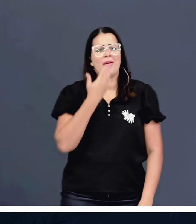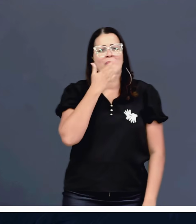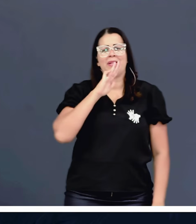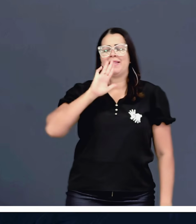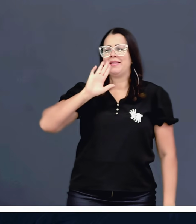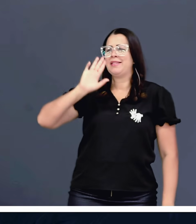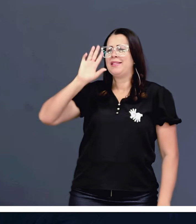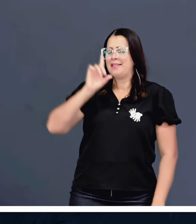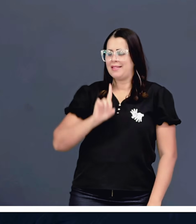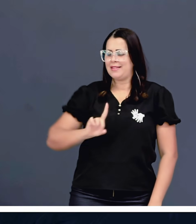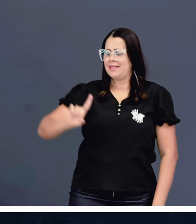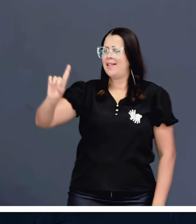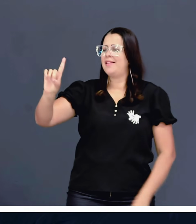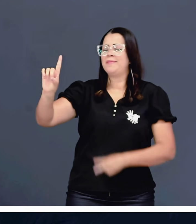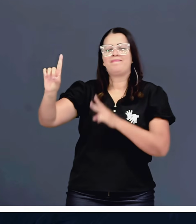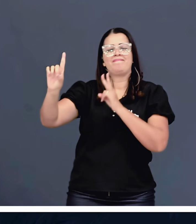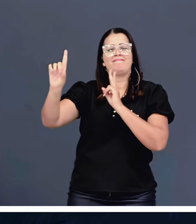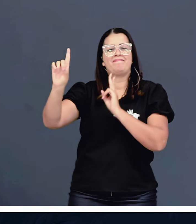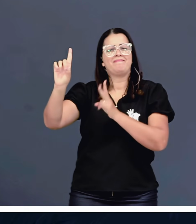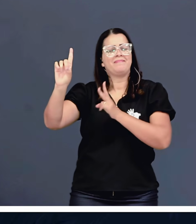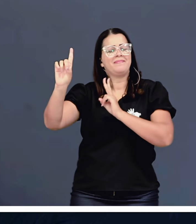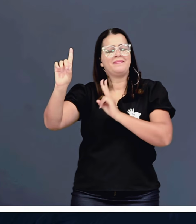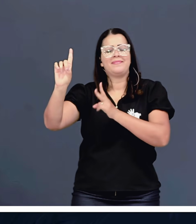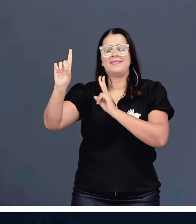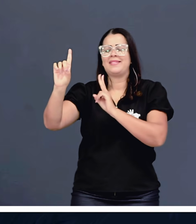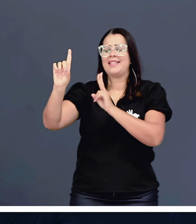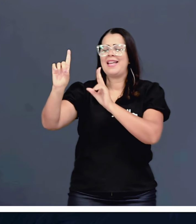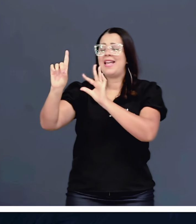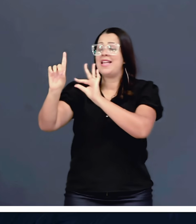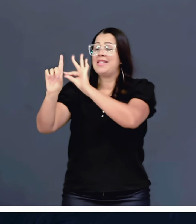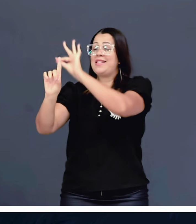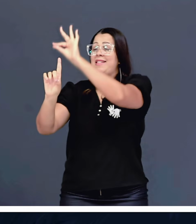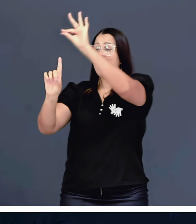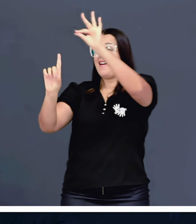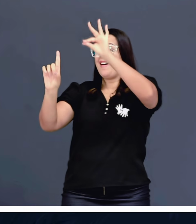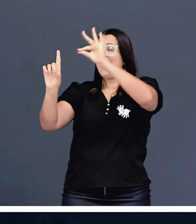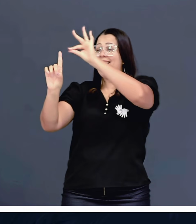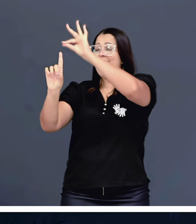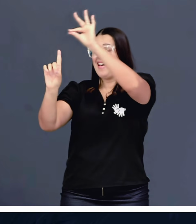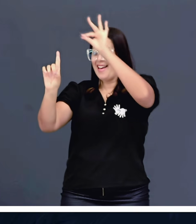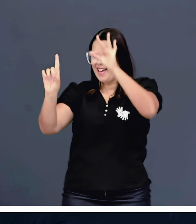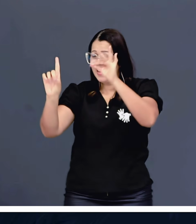de entrega, meu Deus. Sempre serás. Confiamos exatamente assim.